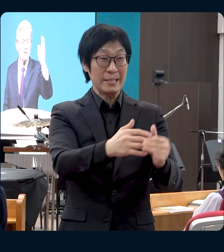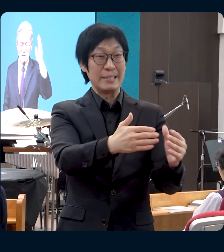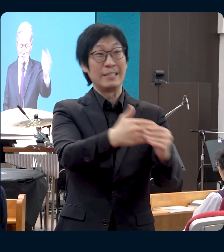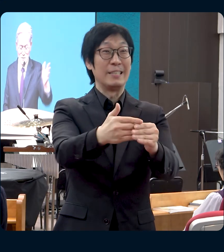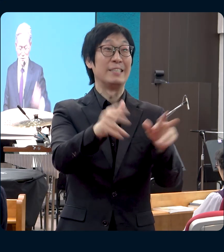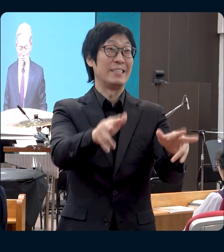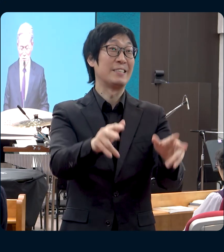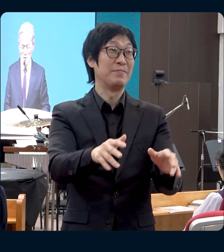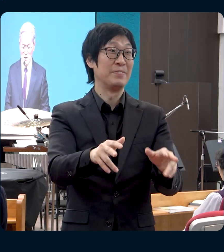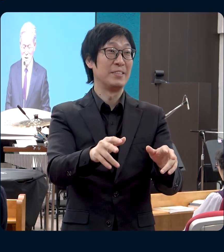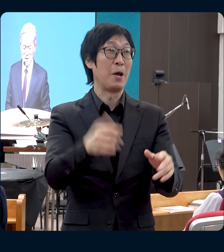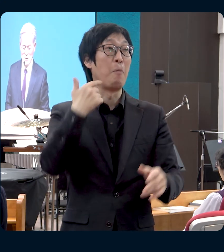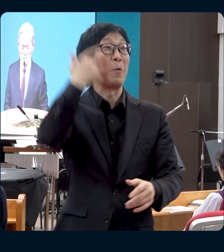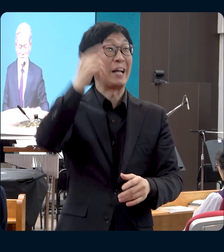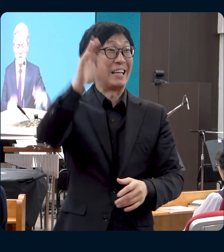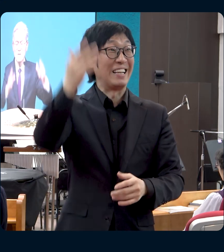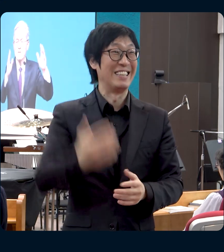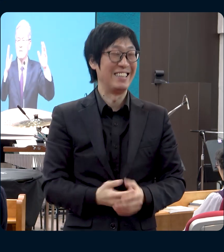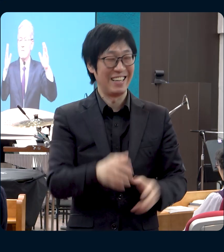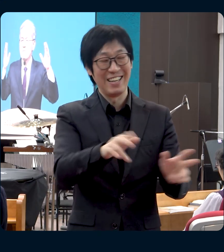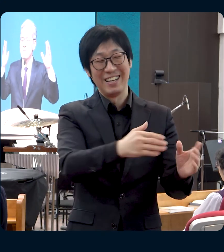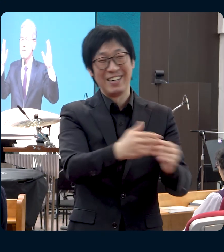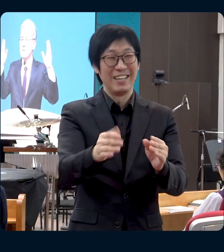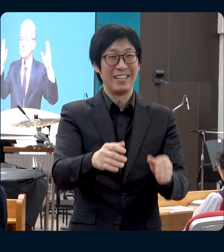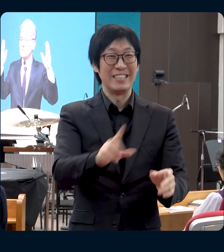그래서 지금 회개 많이 했습니다.